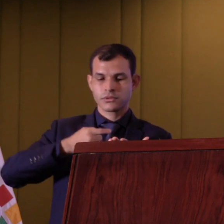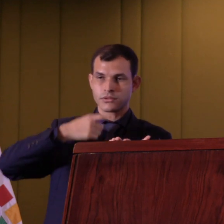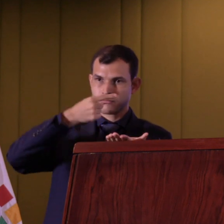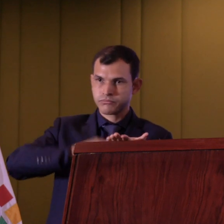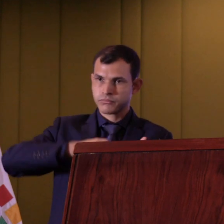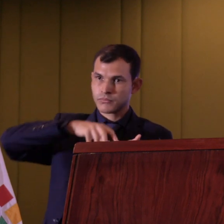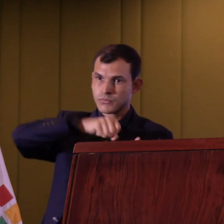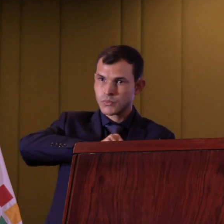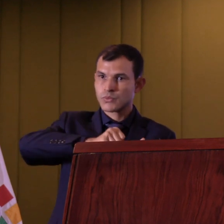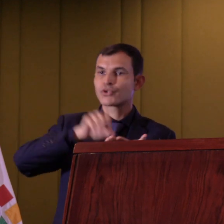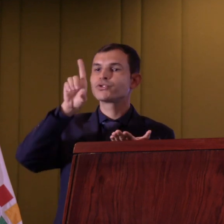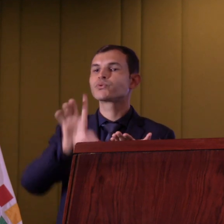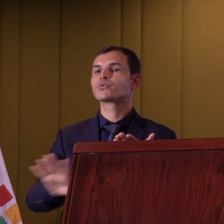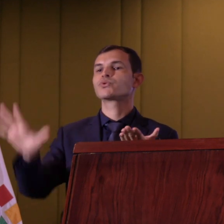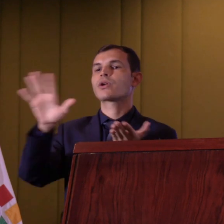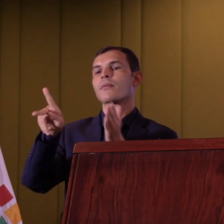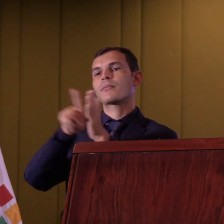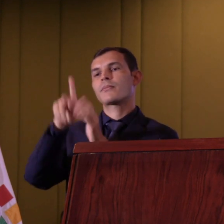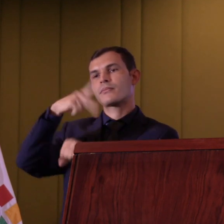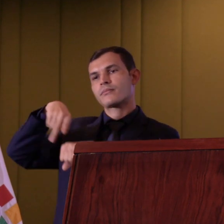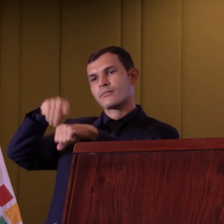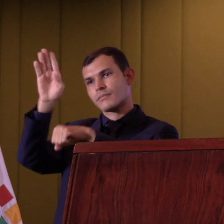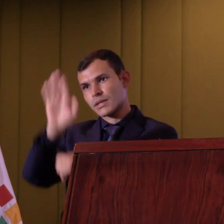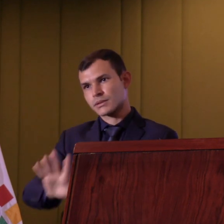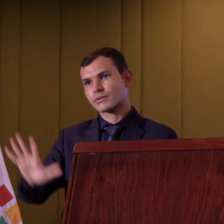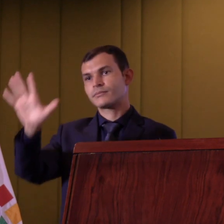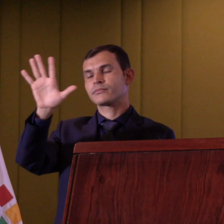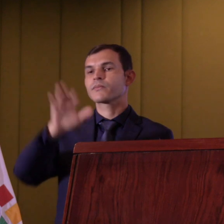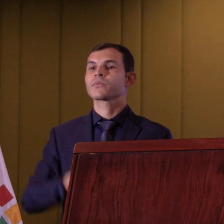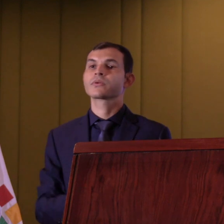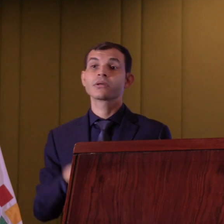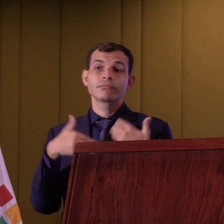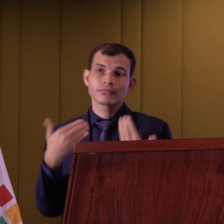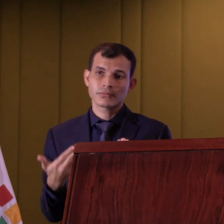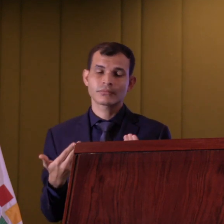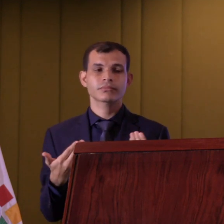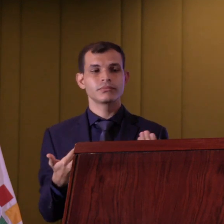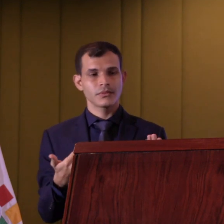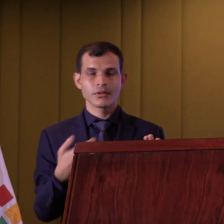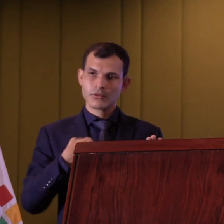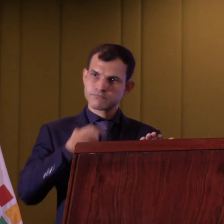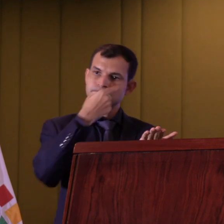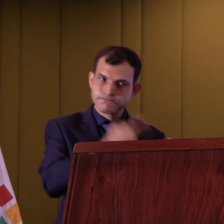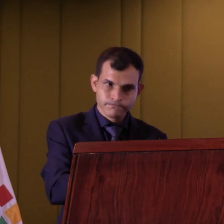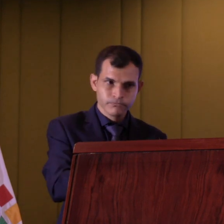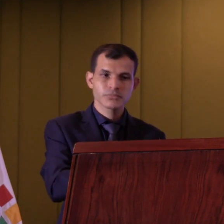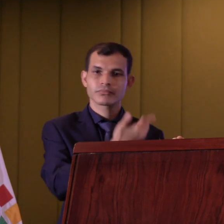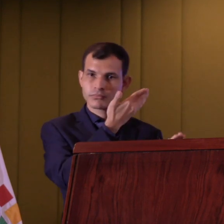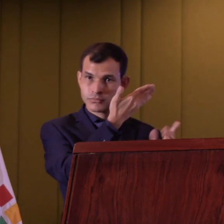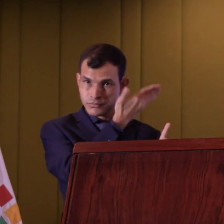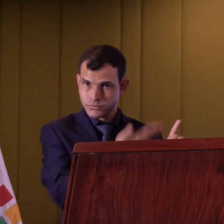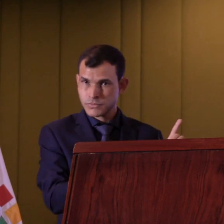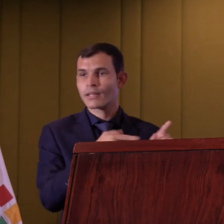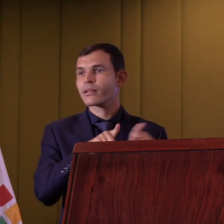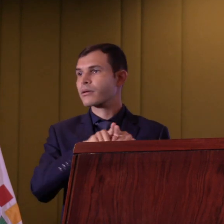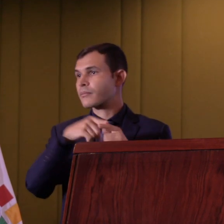de diretor-geral brasileiro. Comprometo-me com Vossa Excelência e, consequentemente, com a nossa pátria amada Brasil,